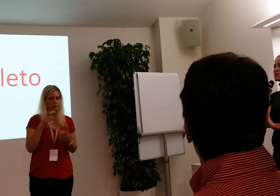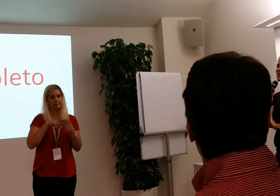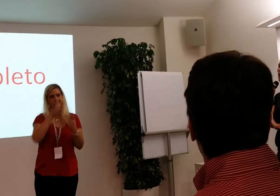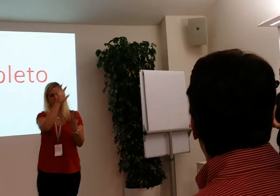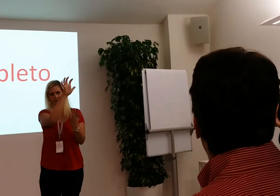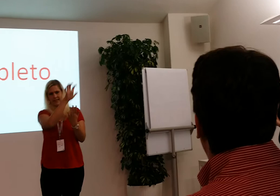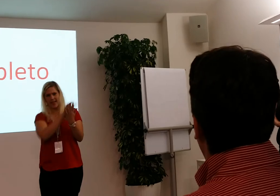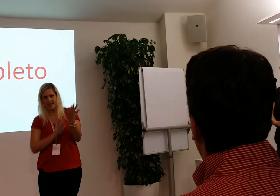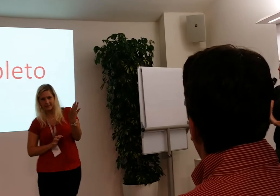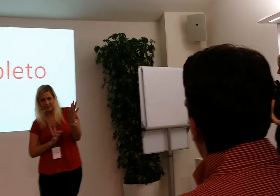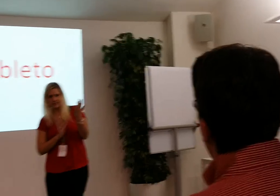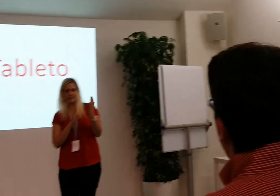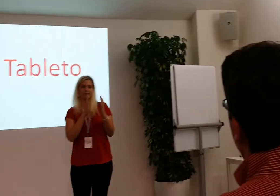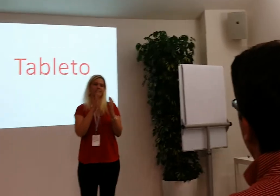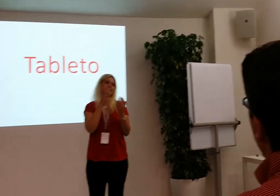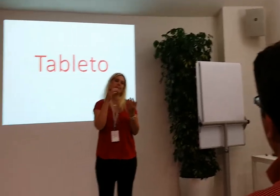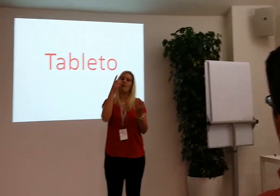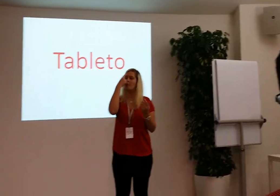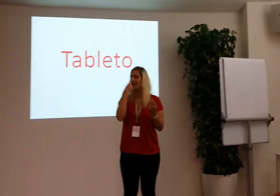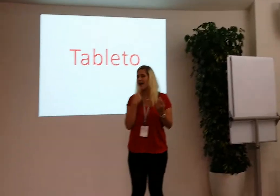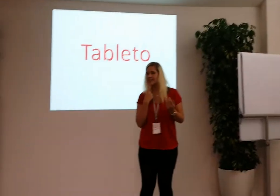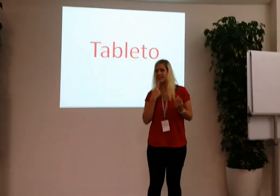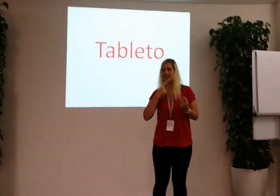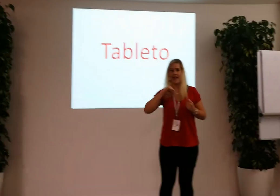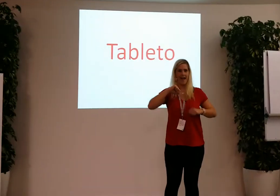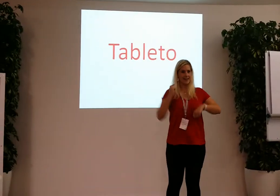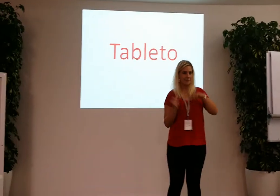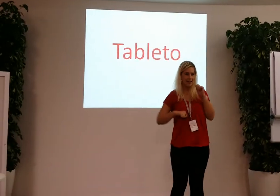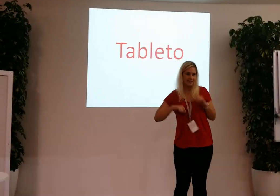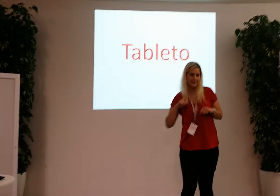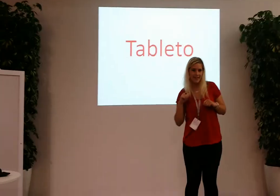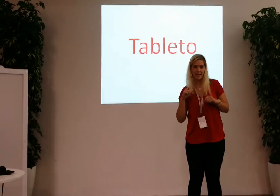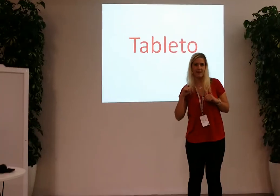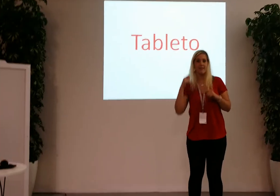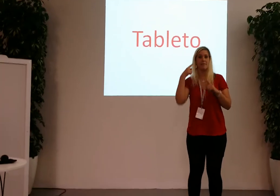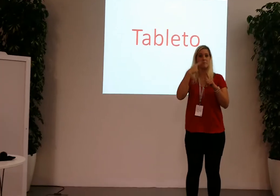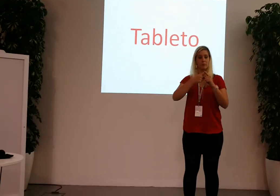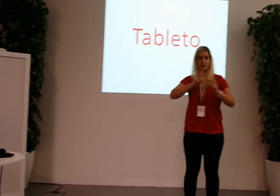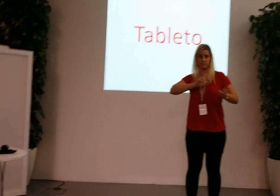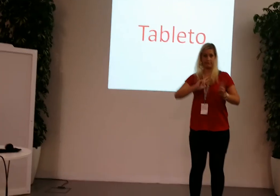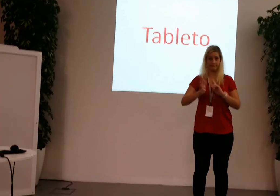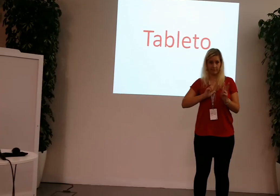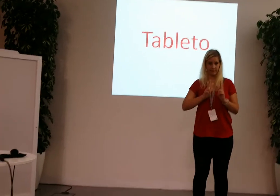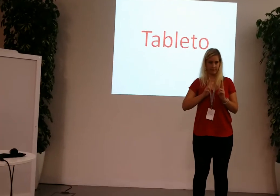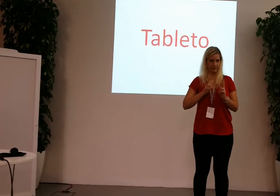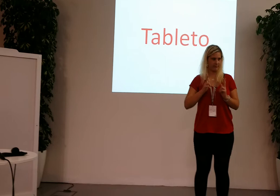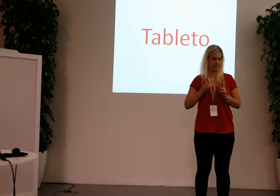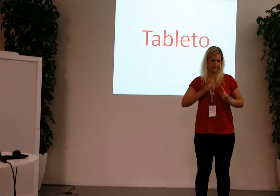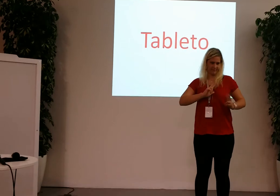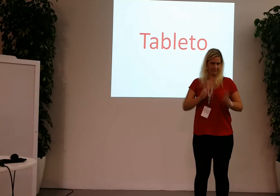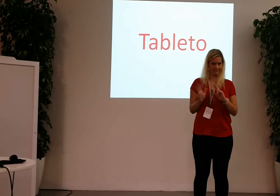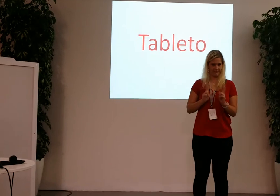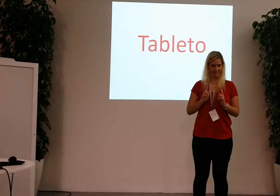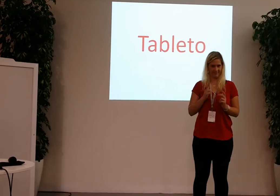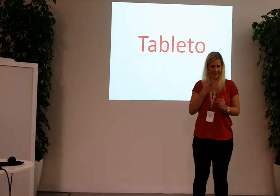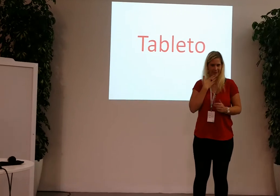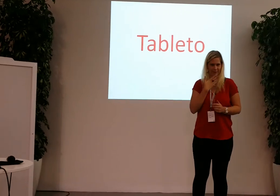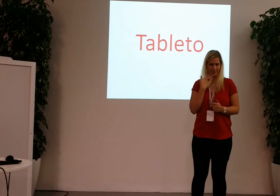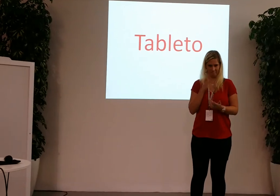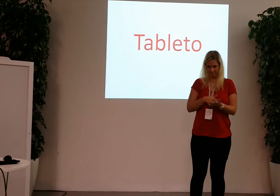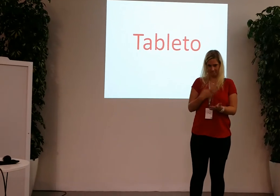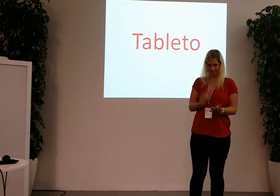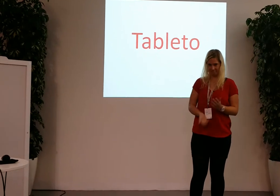Tableto obsahuje text, zároveň obrázky, různé animace a plus také překlad do znakového